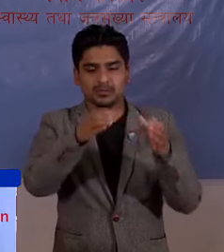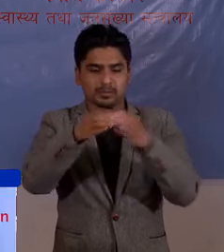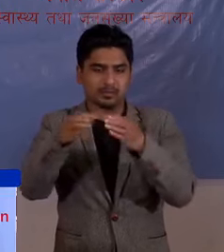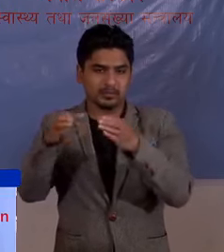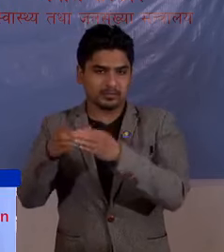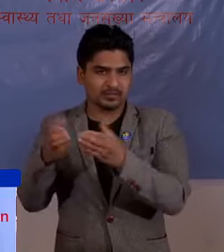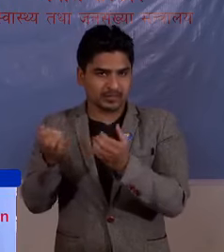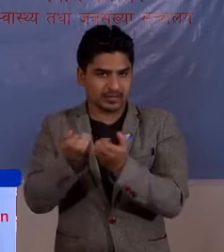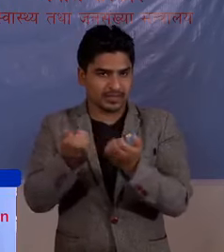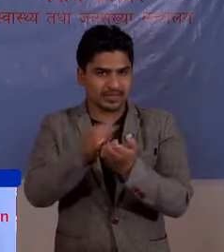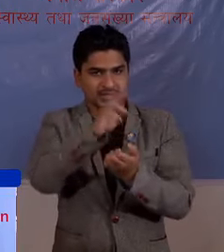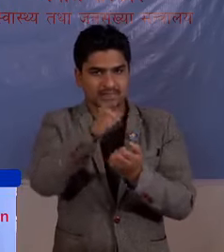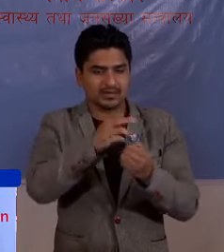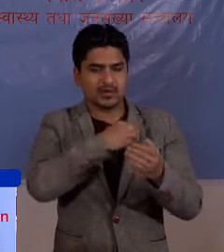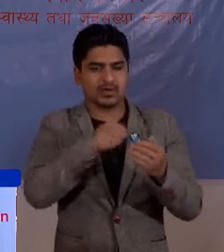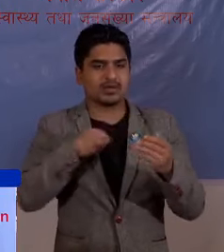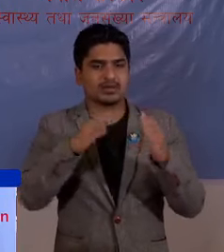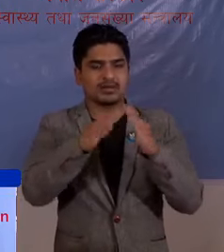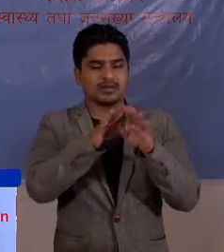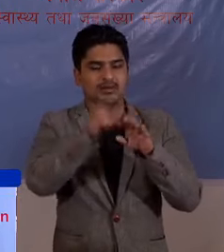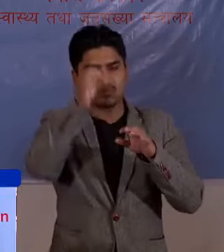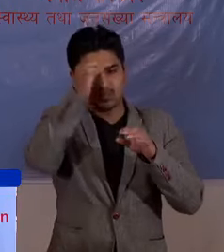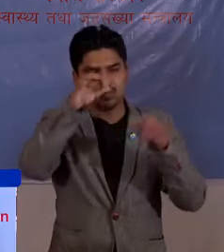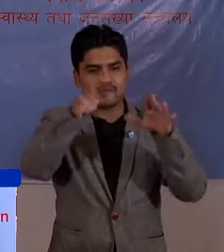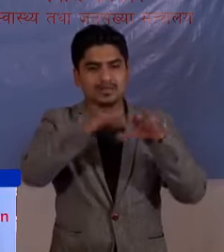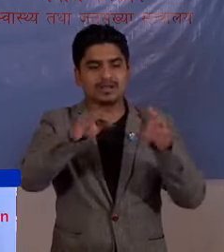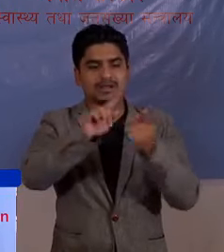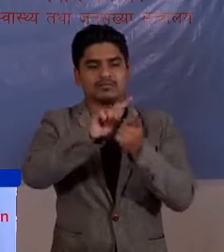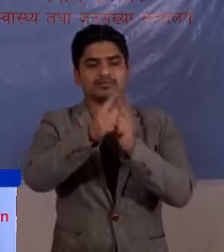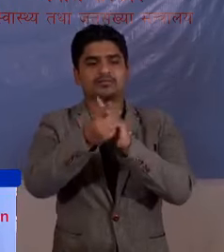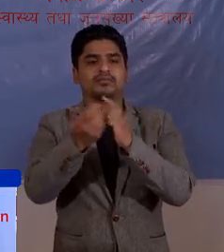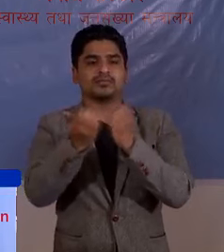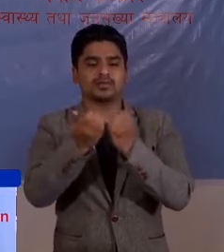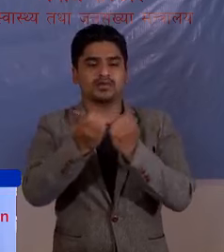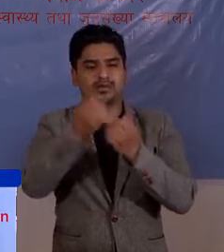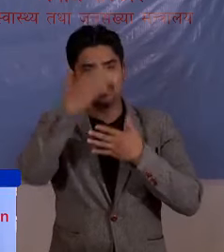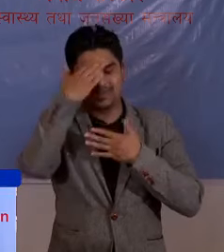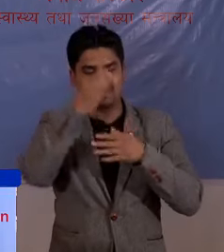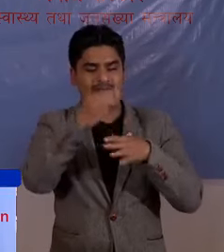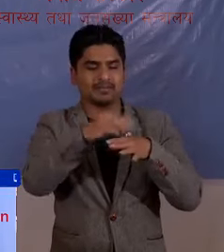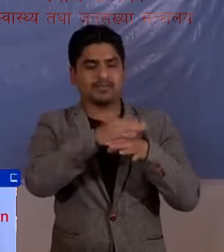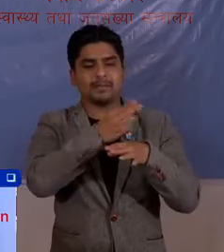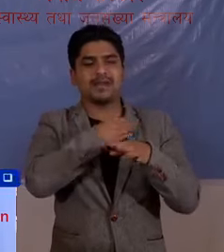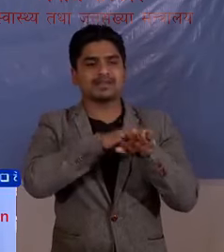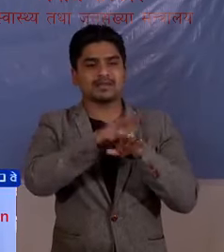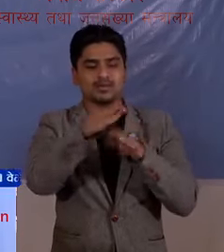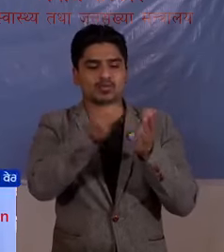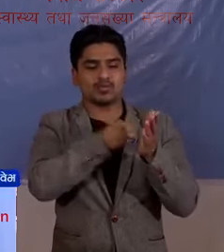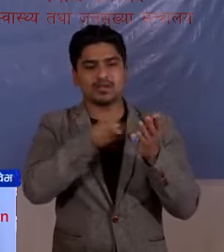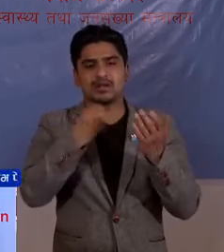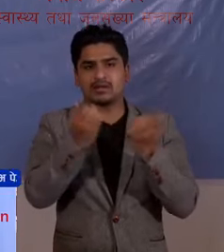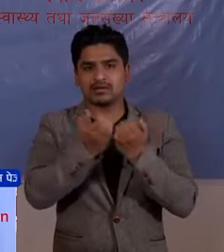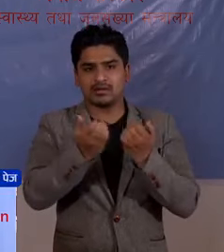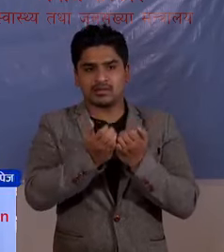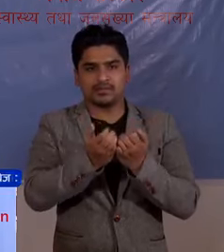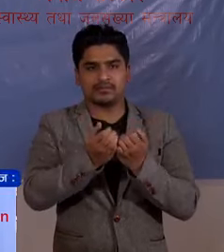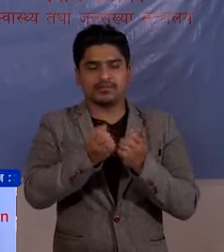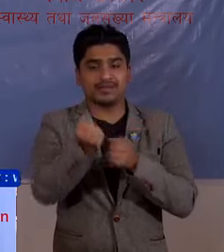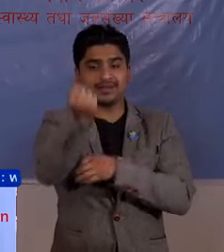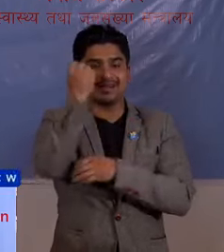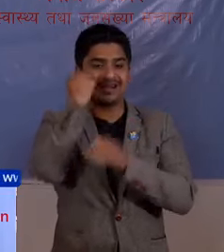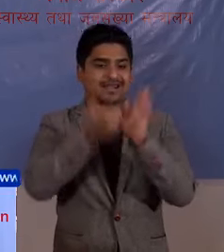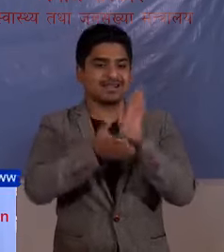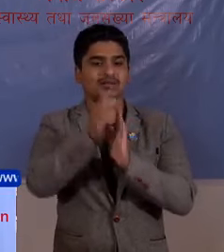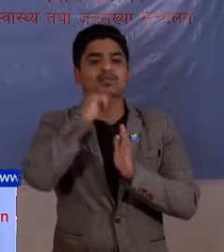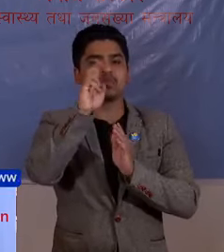गरेर अस्पतालहरूको पूर्वाधारमा सुधार गरेर संक्रमितहरूको उपचारको लागि टाढा